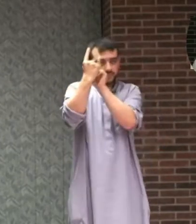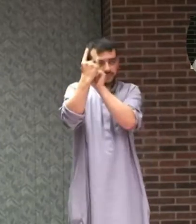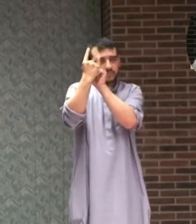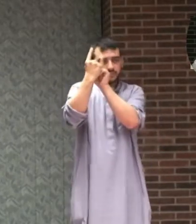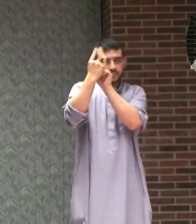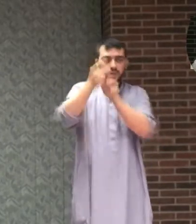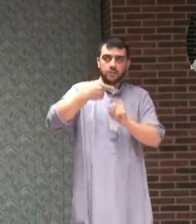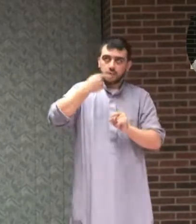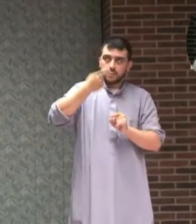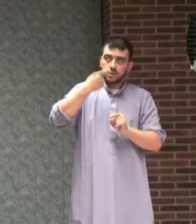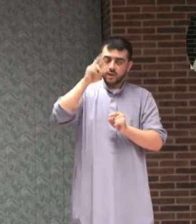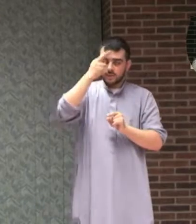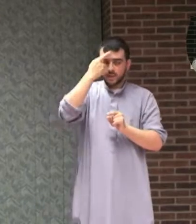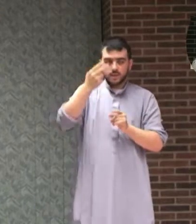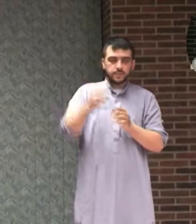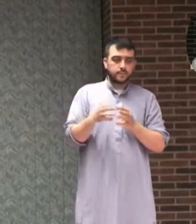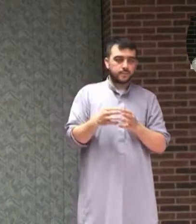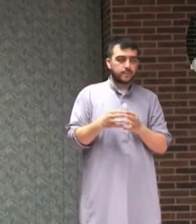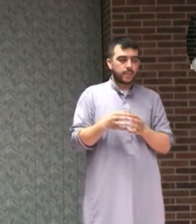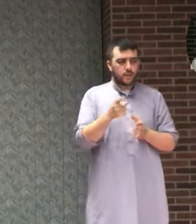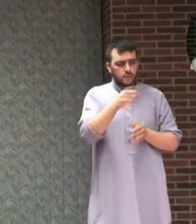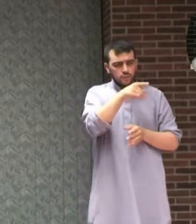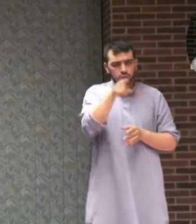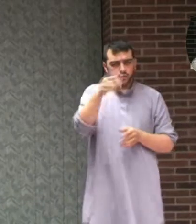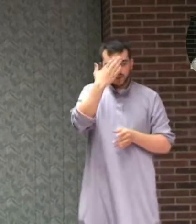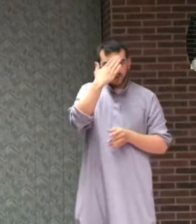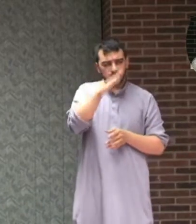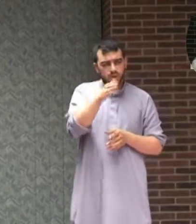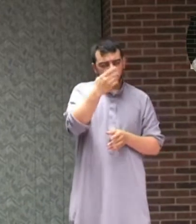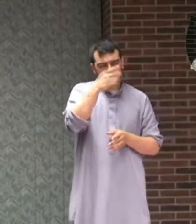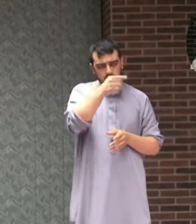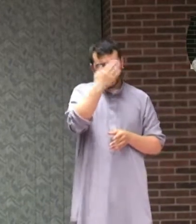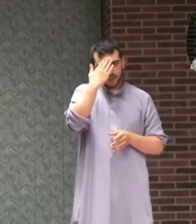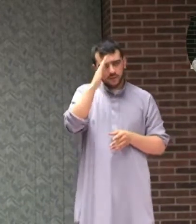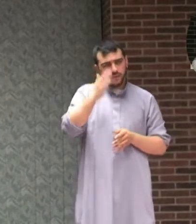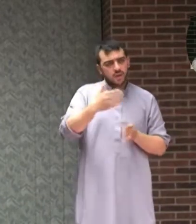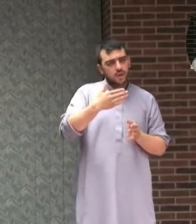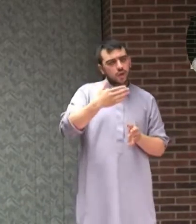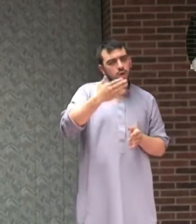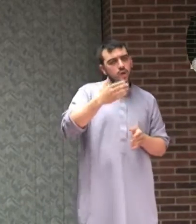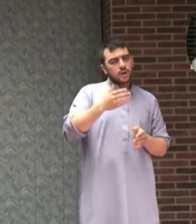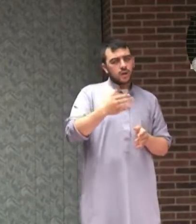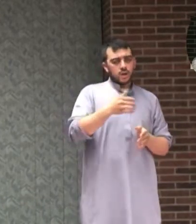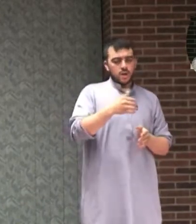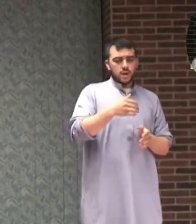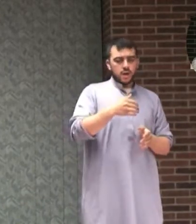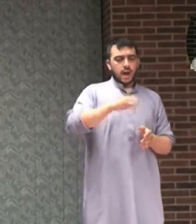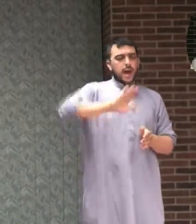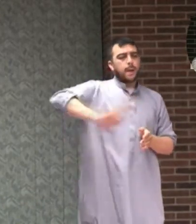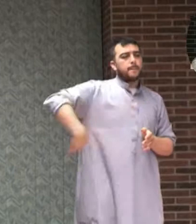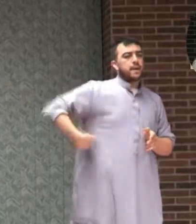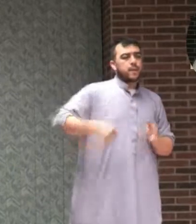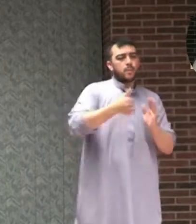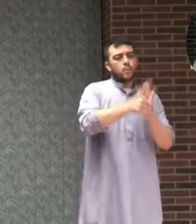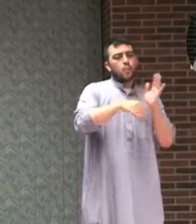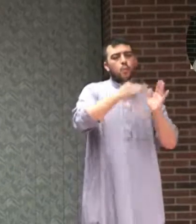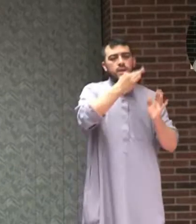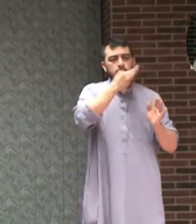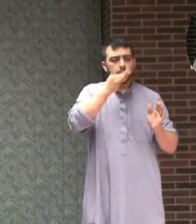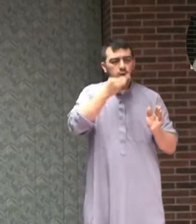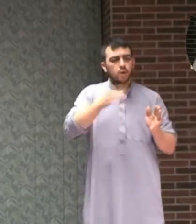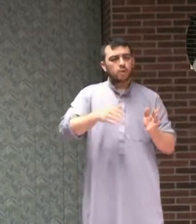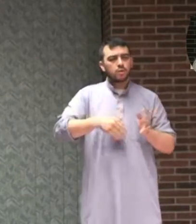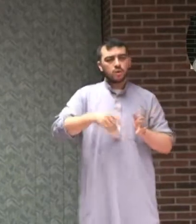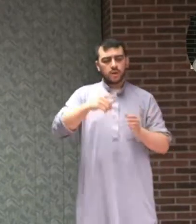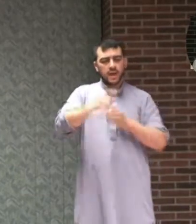ta'ala, à l'évoquer. Et vous savez qu'il y a durant le reste de l'année, en ce qui concerne le